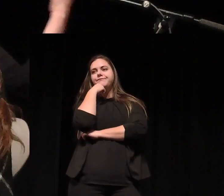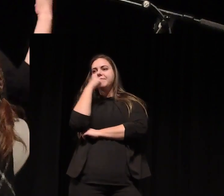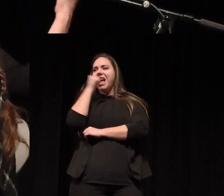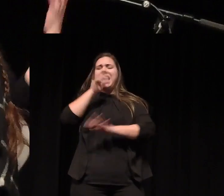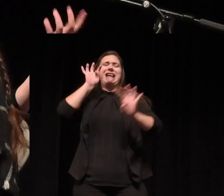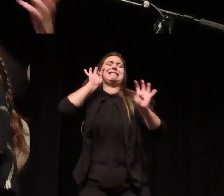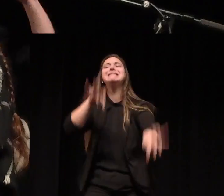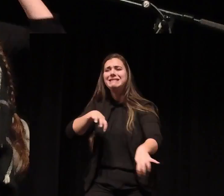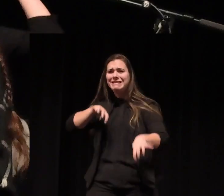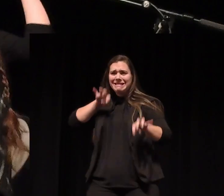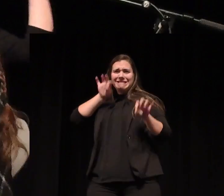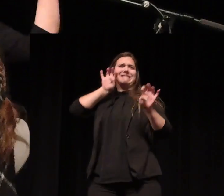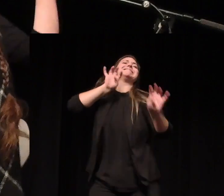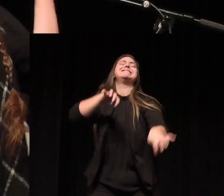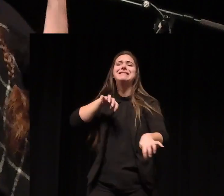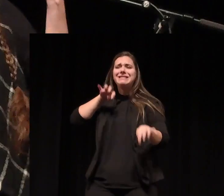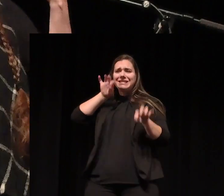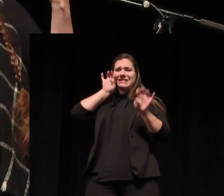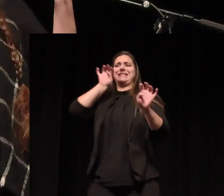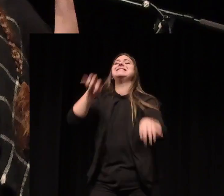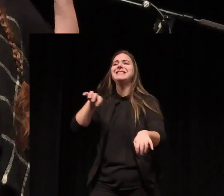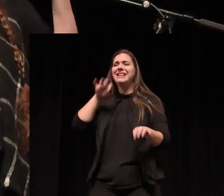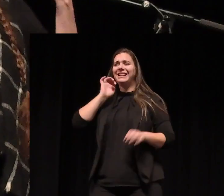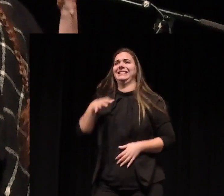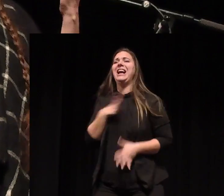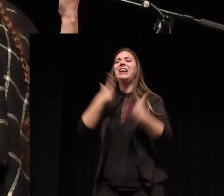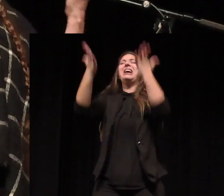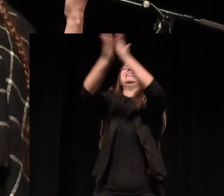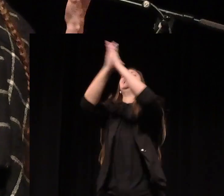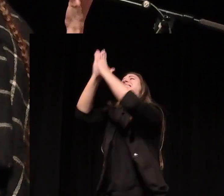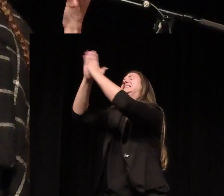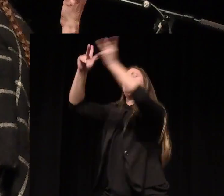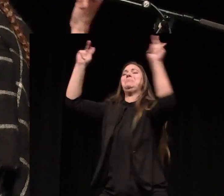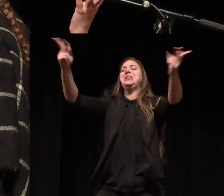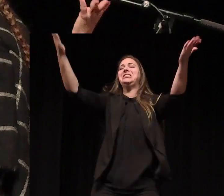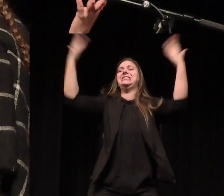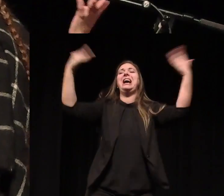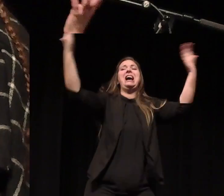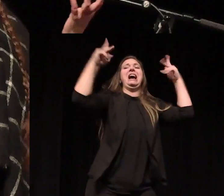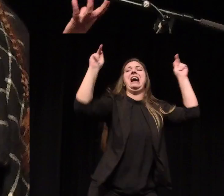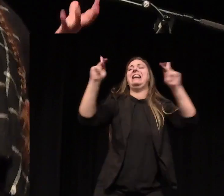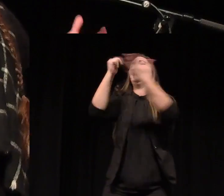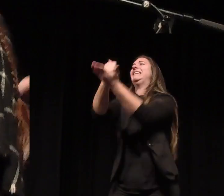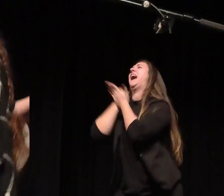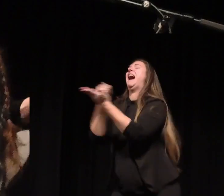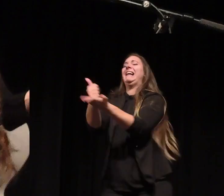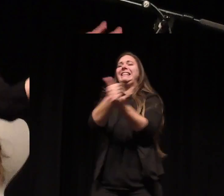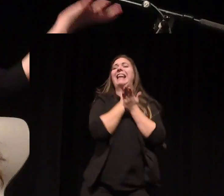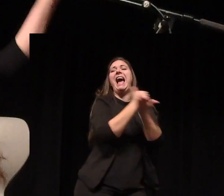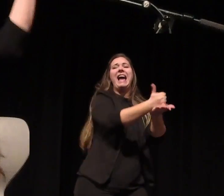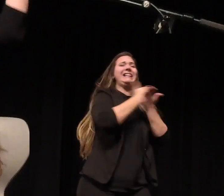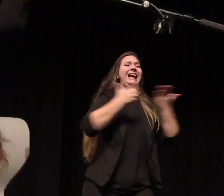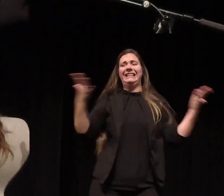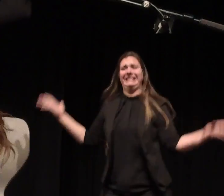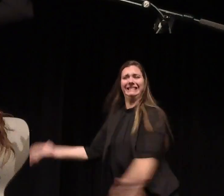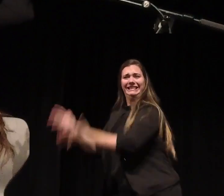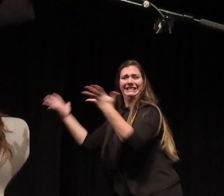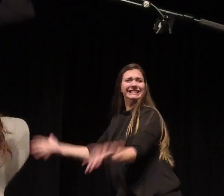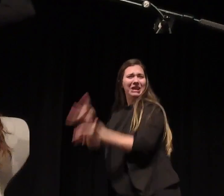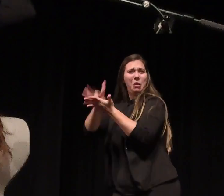y a quelqu'un dans le ciel qui peut faire décoller les fesses de mon mari du fond de sa